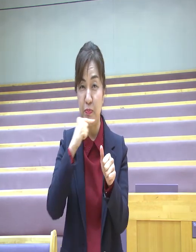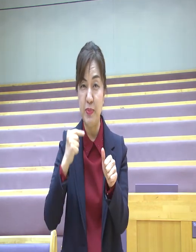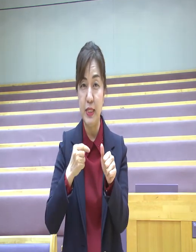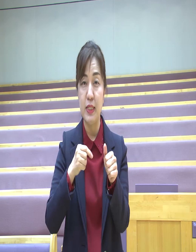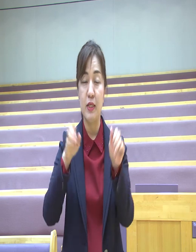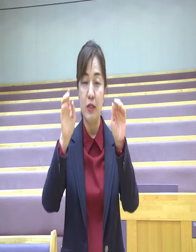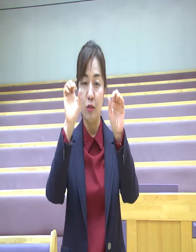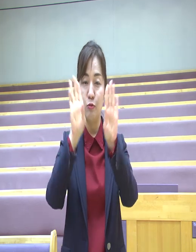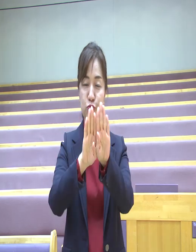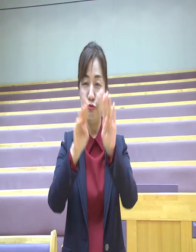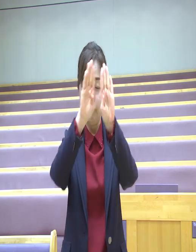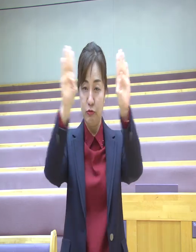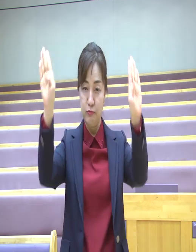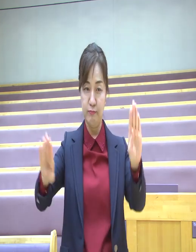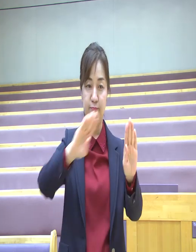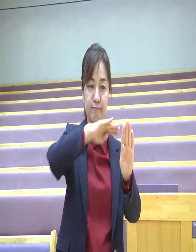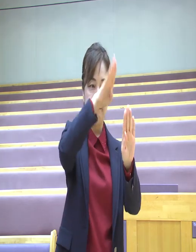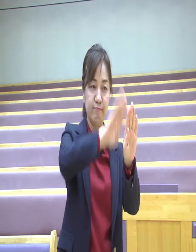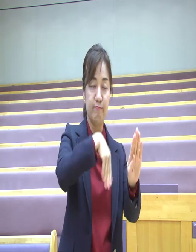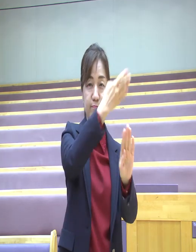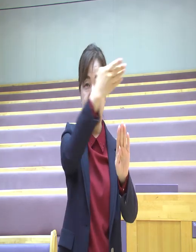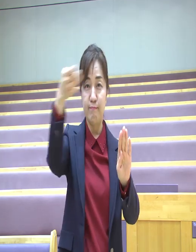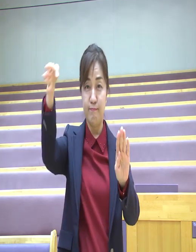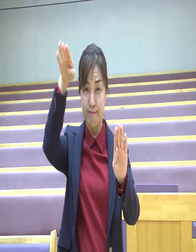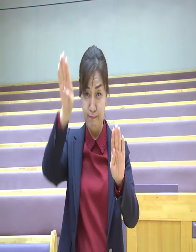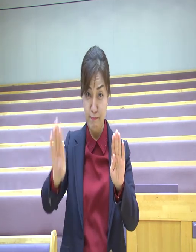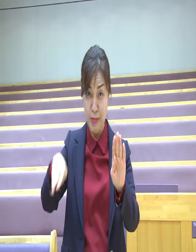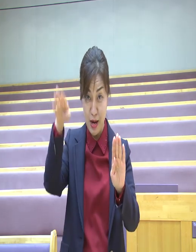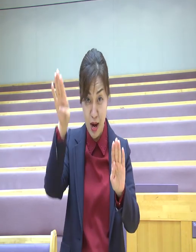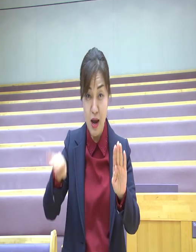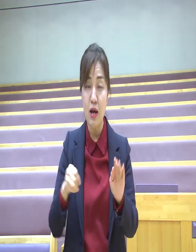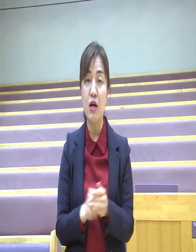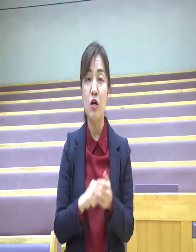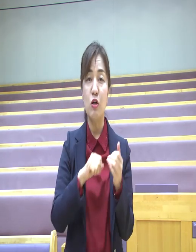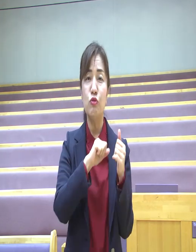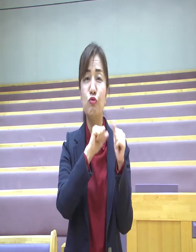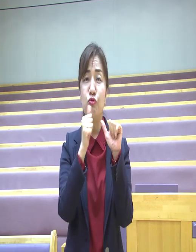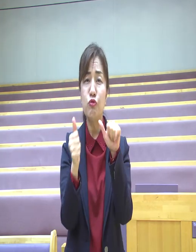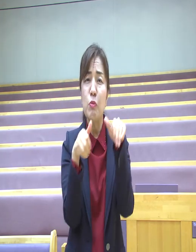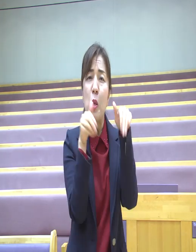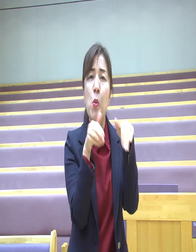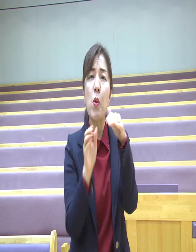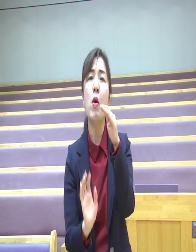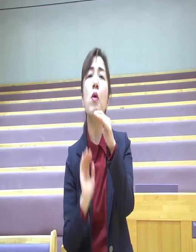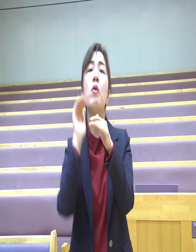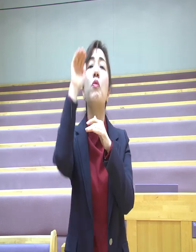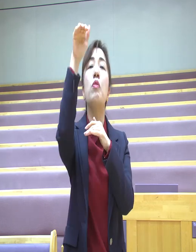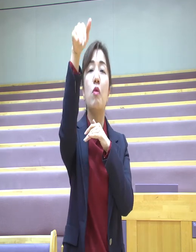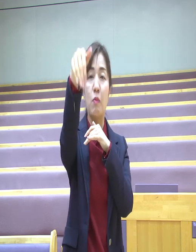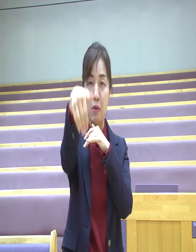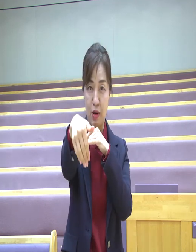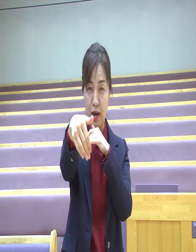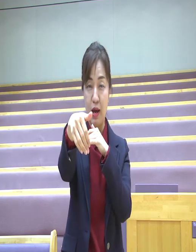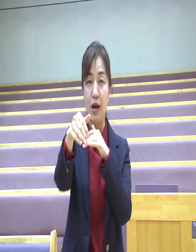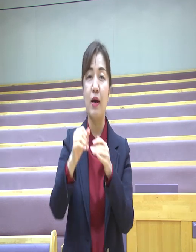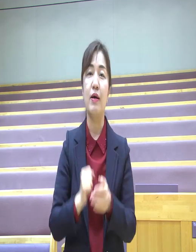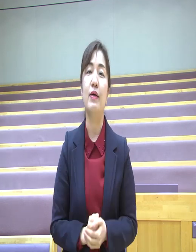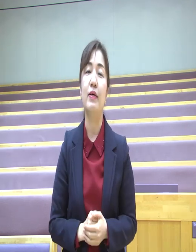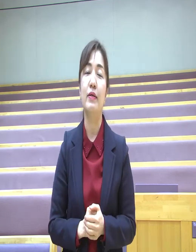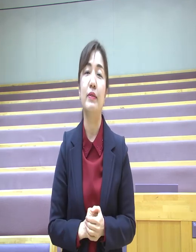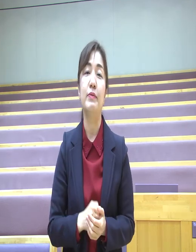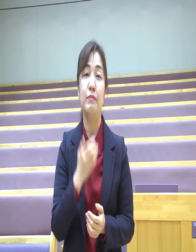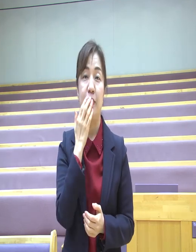문의 좌우 설주와 안방에 임방에 바르면 죽음의 사자가 피가 발라진 그